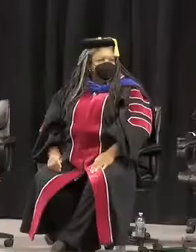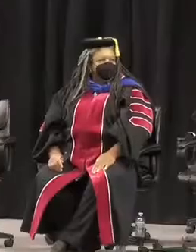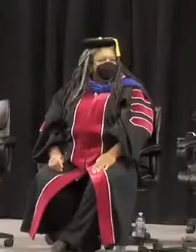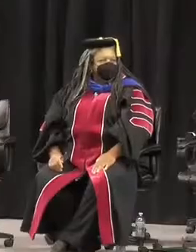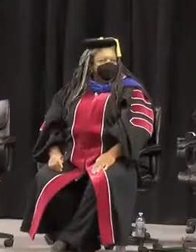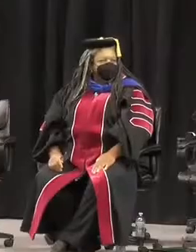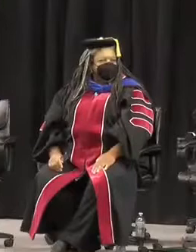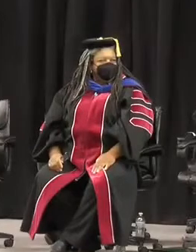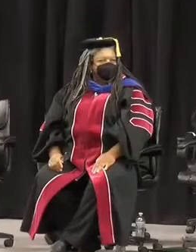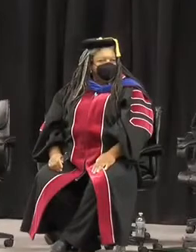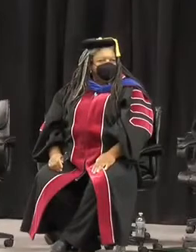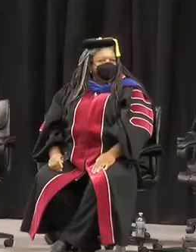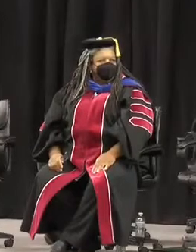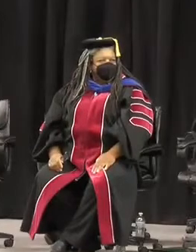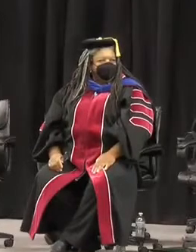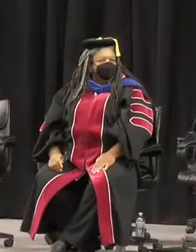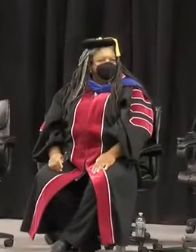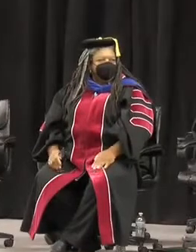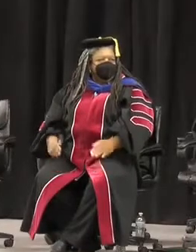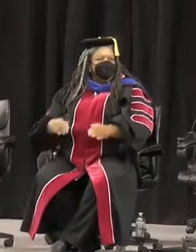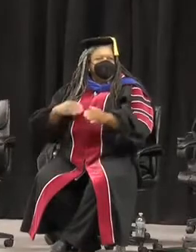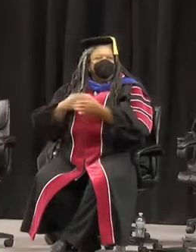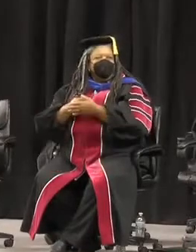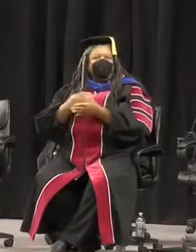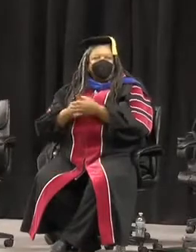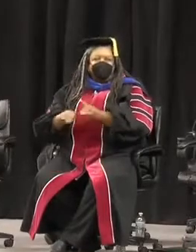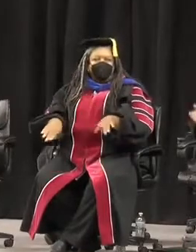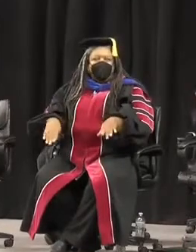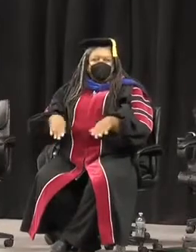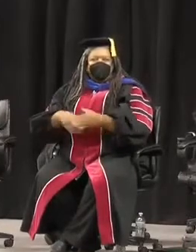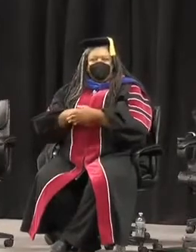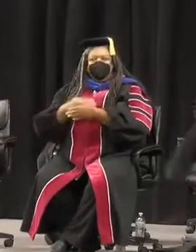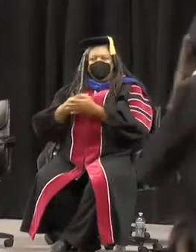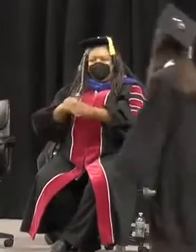Eva Beatriz Perez.